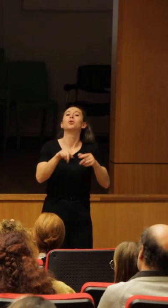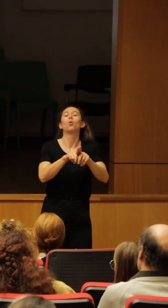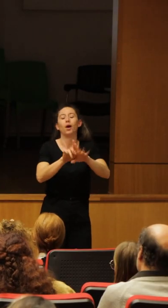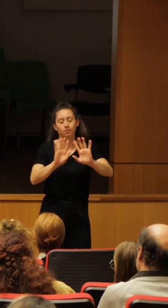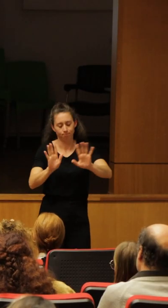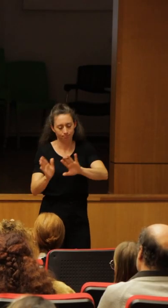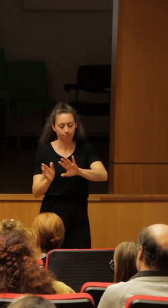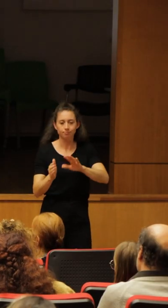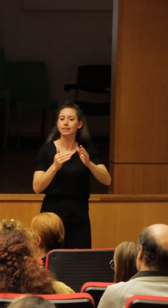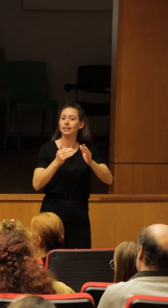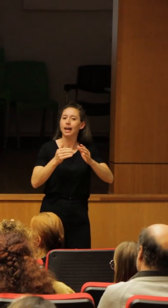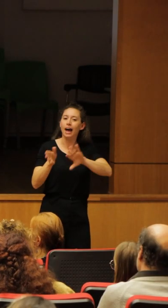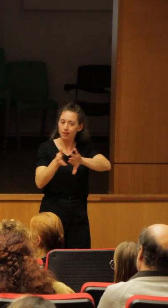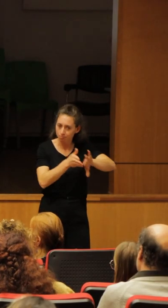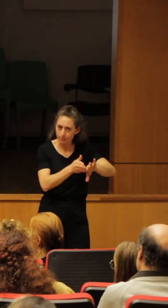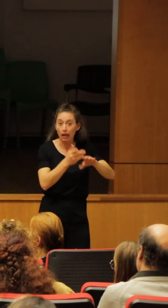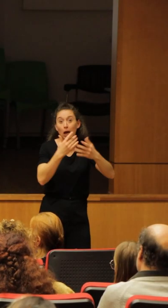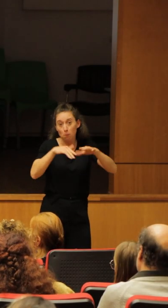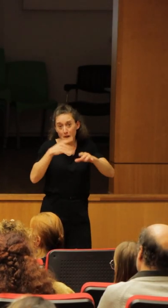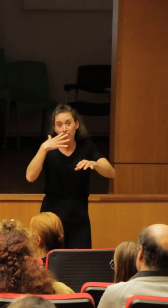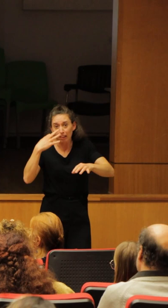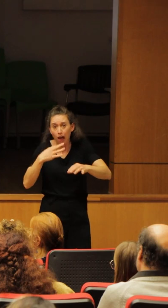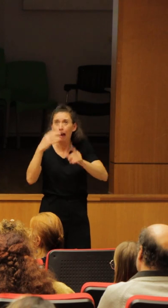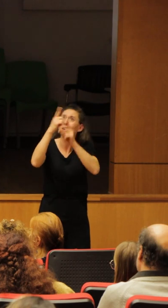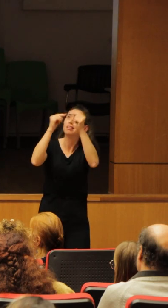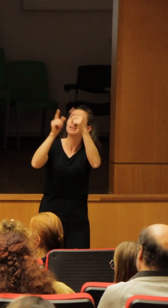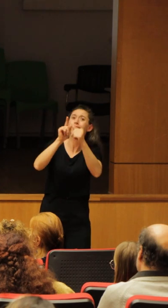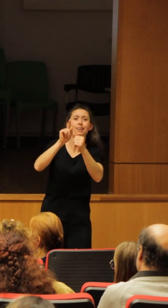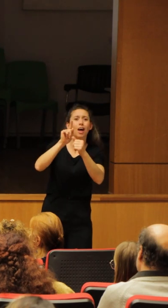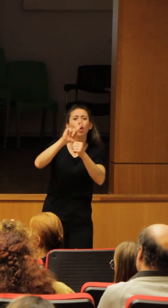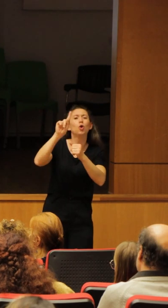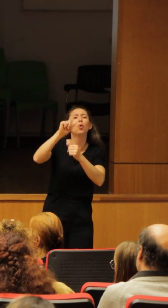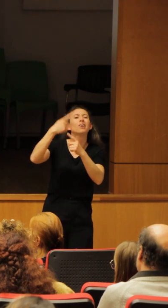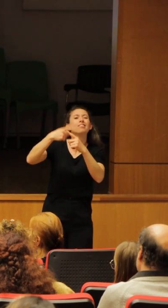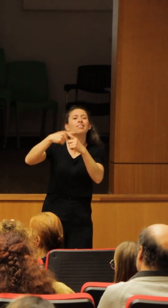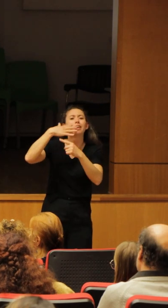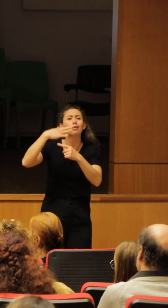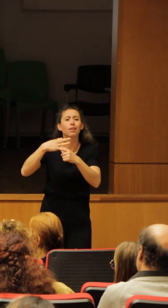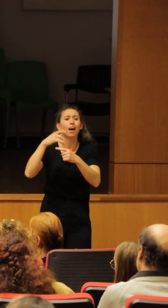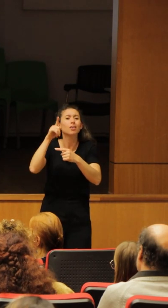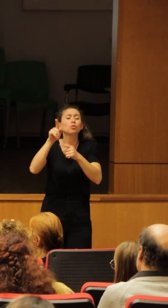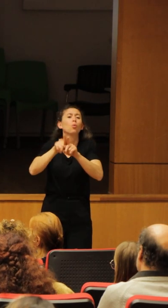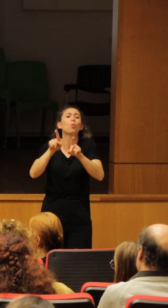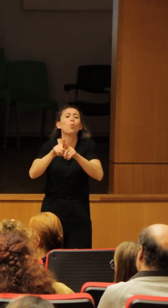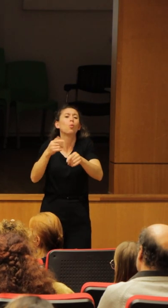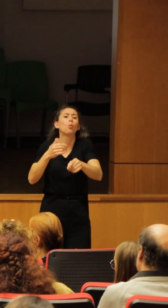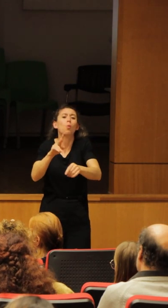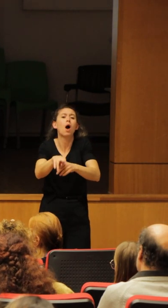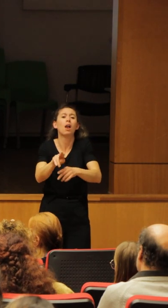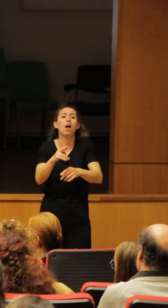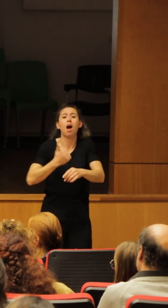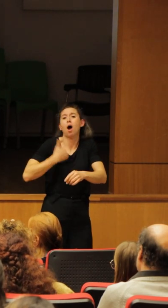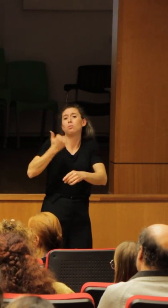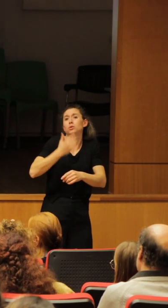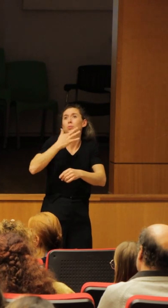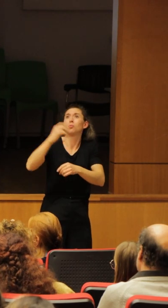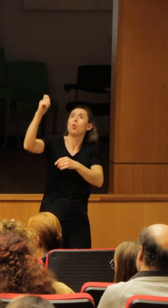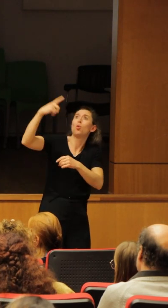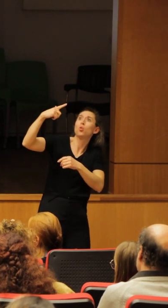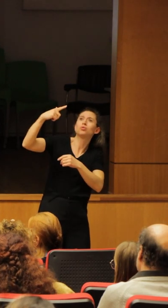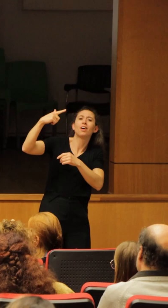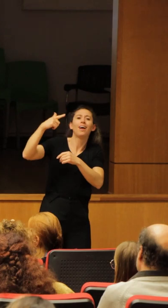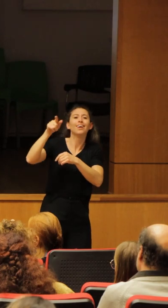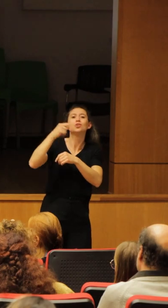igual, más allá de que fuera cierto que la estrella ya murió, eso no nos decepciona porque uno usa eso, esa luz de la estrella como